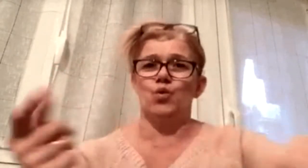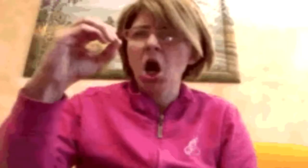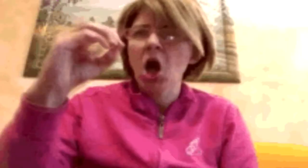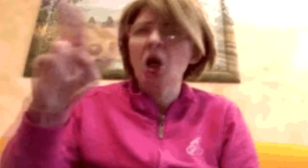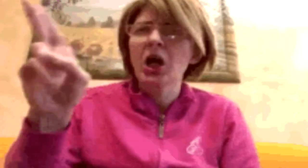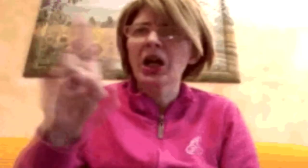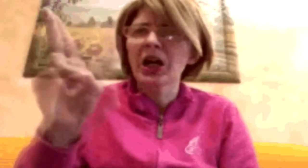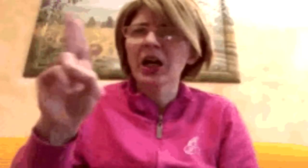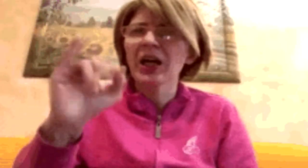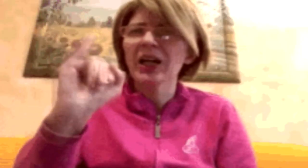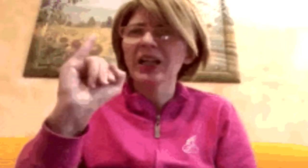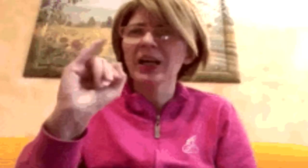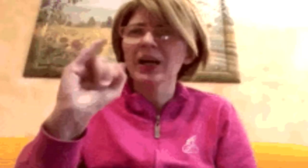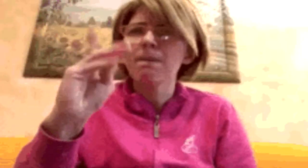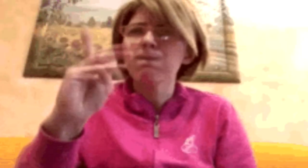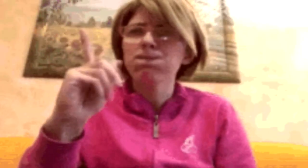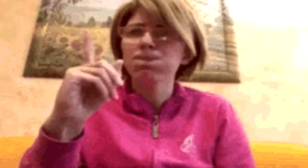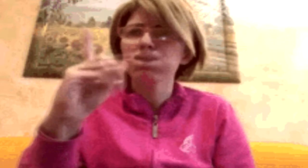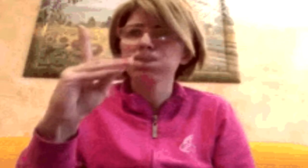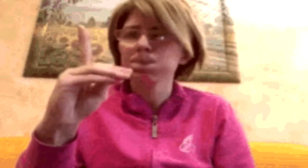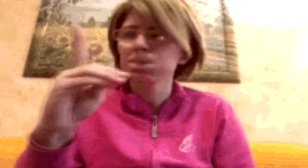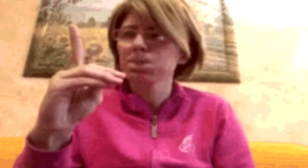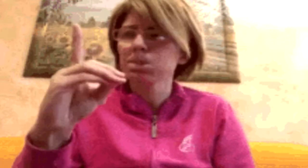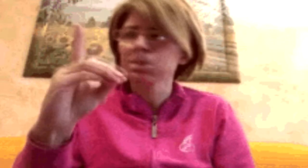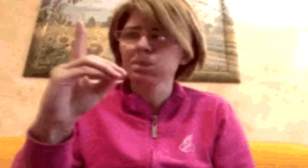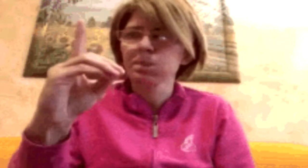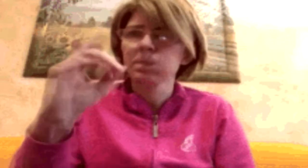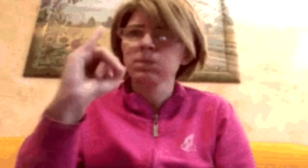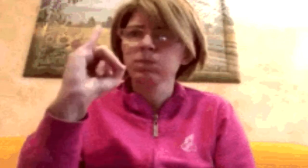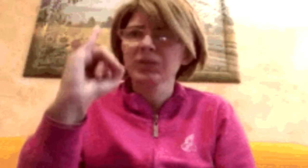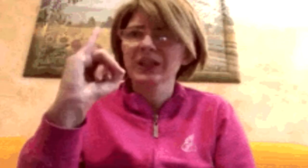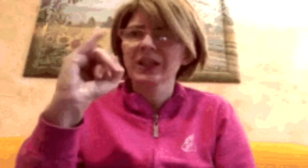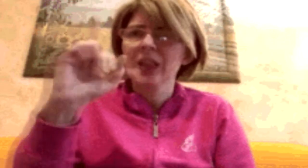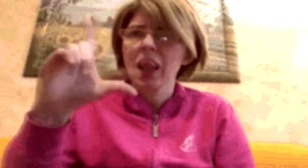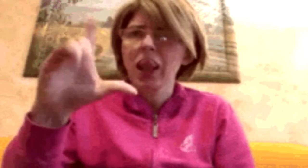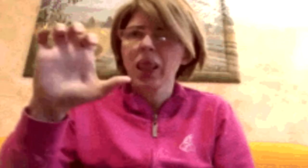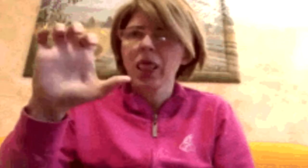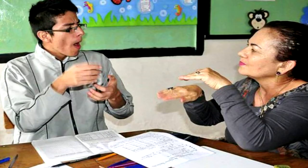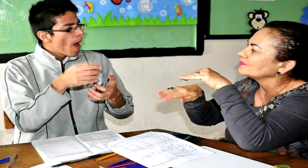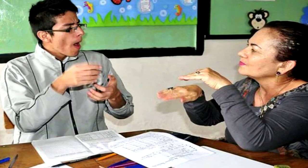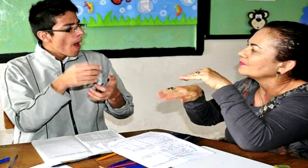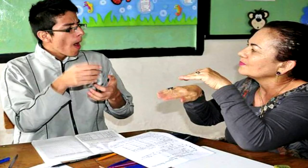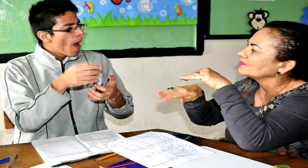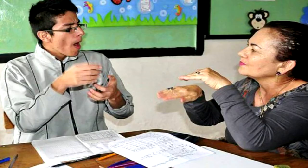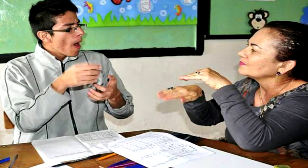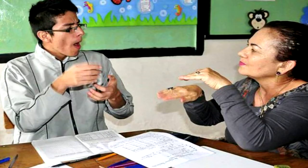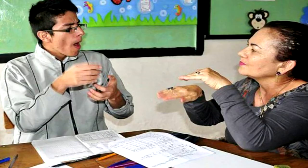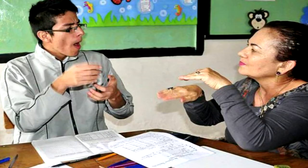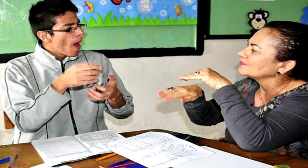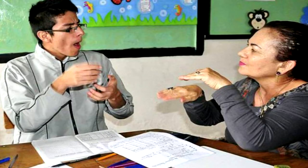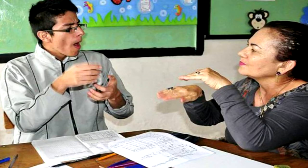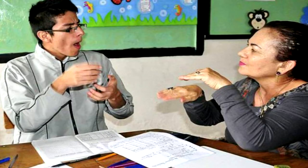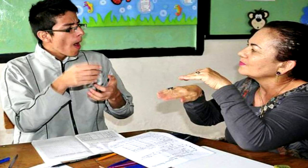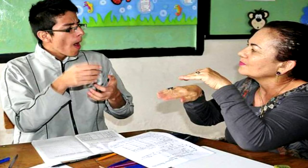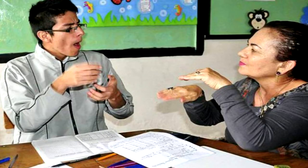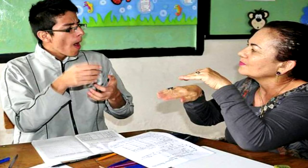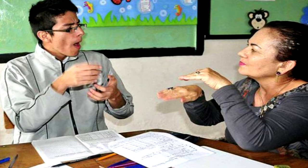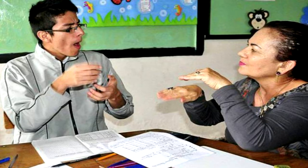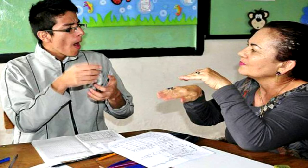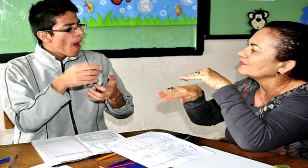cara u otras partes del cuerpo, así como los movimientos de la boca. Esta lengua ha sido desarrollado de forma natural por el colectivo